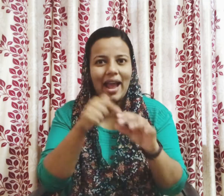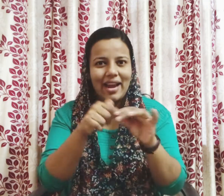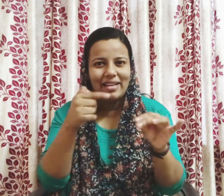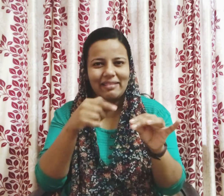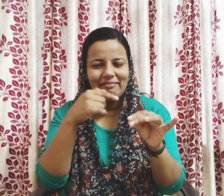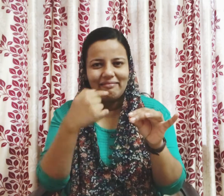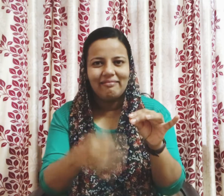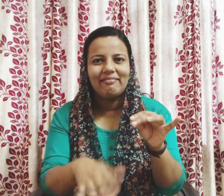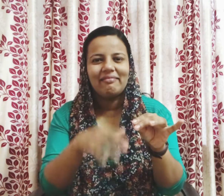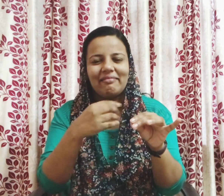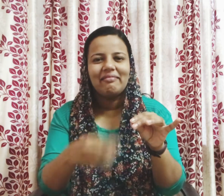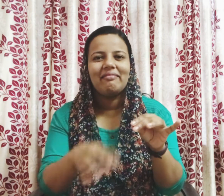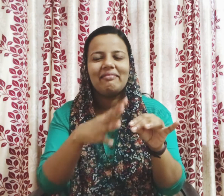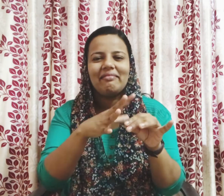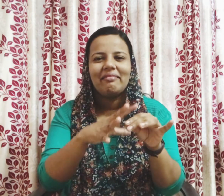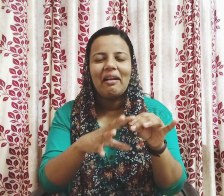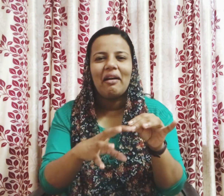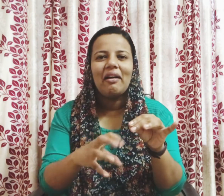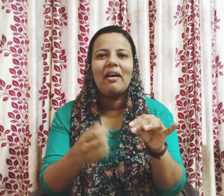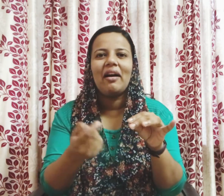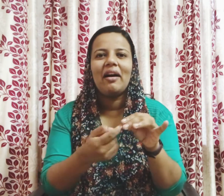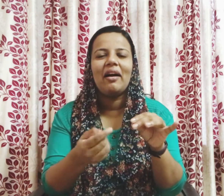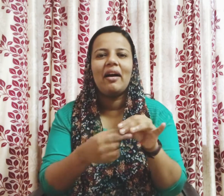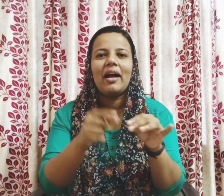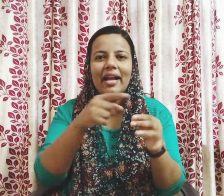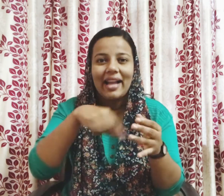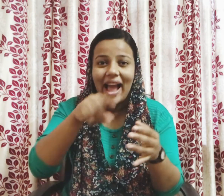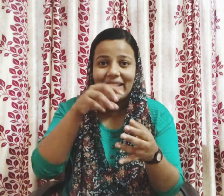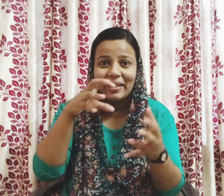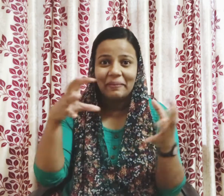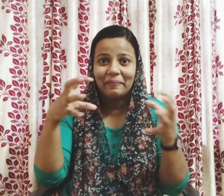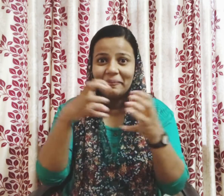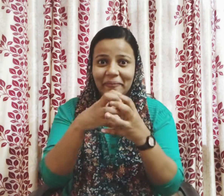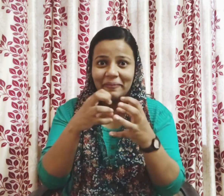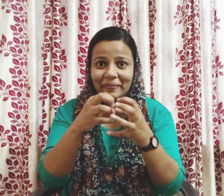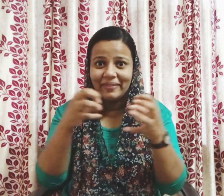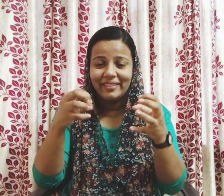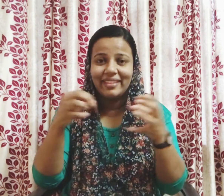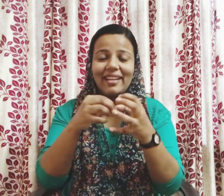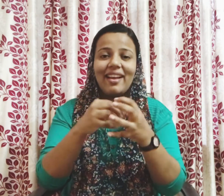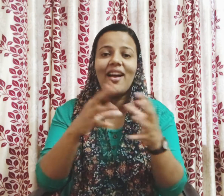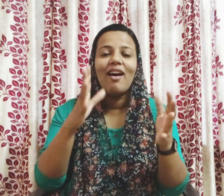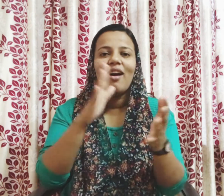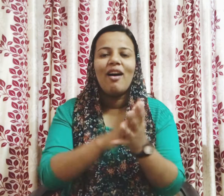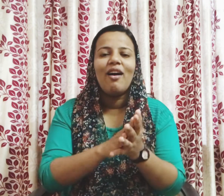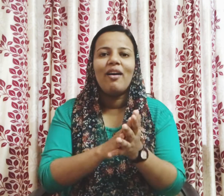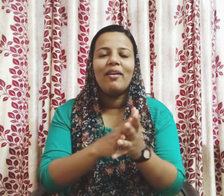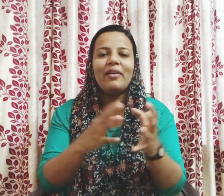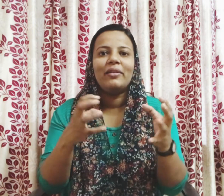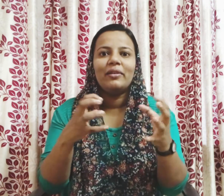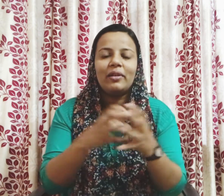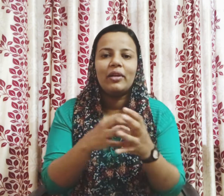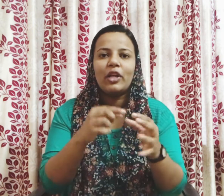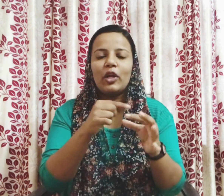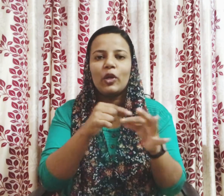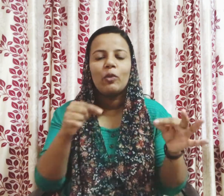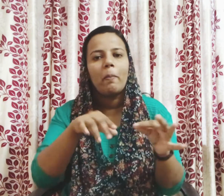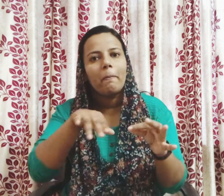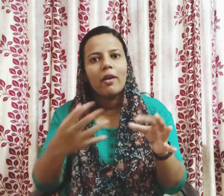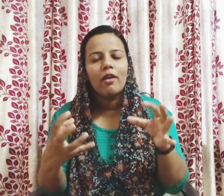പിന്നെയും നഷ്ടപ്പെട്ടു പോയാൽ വീണ്ടും ആ കാന്തത്തിൻ്റെ കൂടെ ഇട്ട് വെക്കുമ്പോൾ വീണ്ടും ആ ഇരുമ്പാണിക്ക് വീണ്ടും കാന്തത്തിൻ്റെ ശക്തി കിട്ടും.